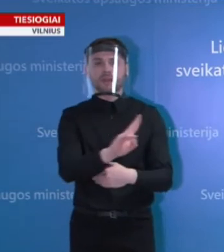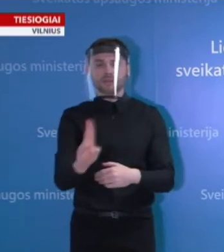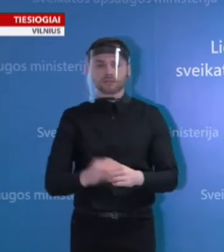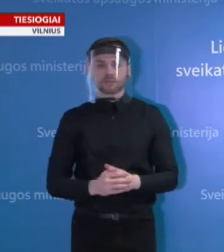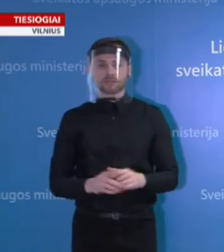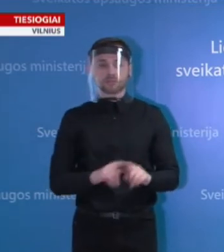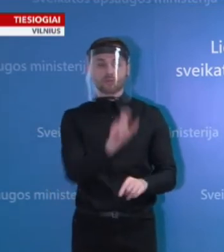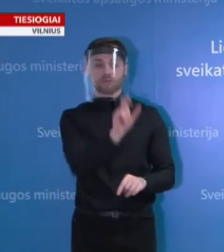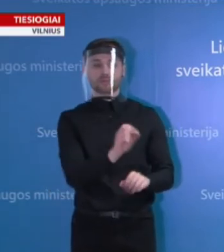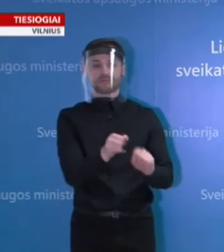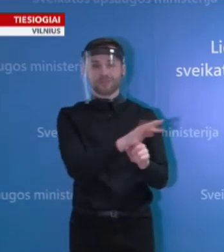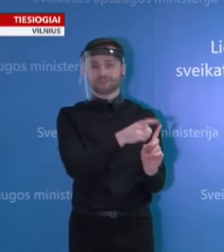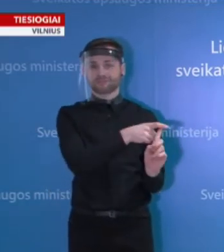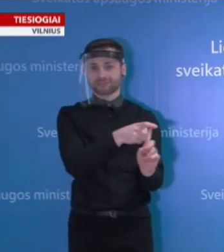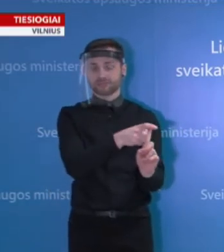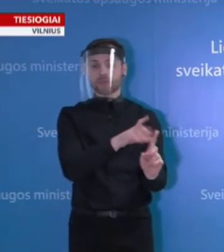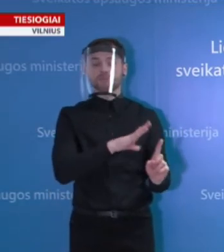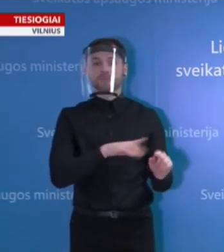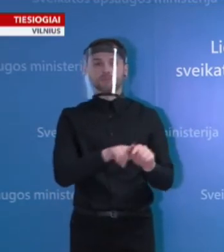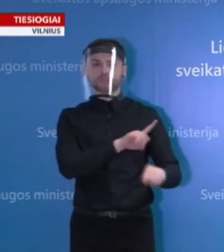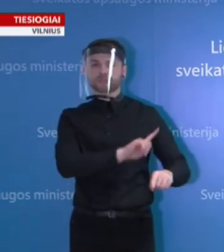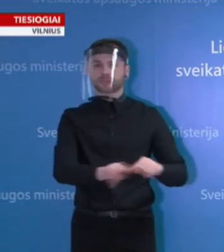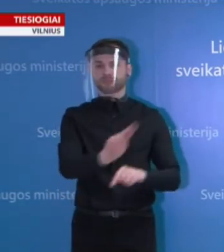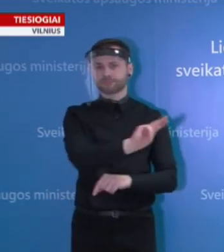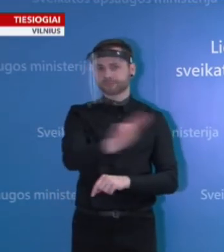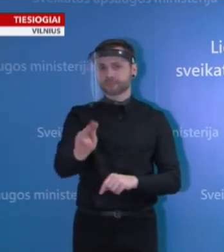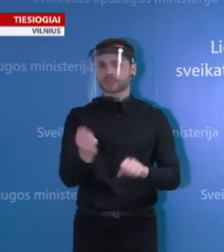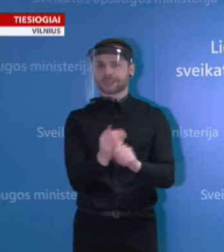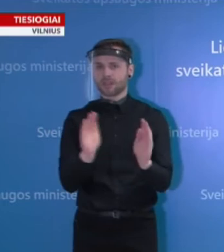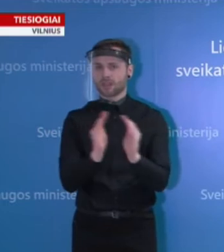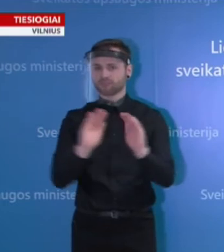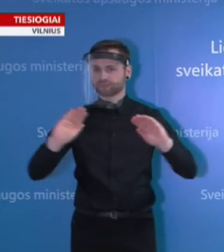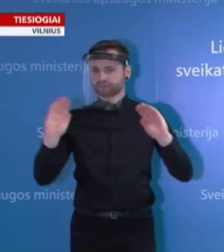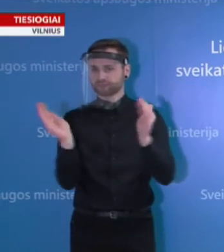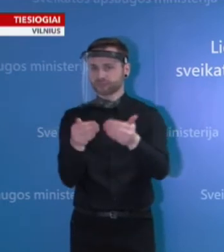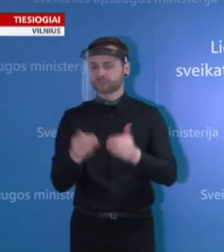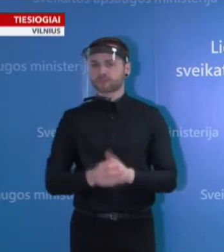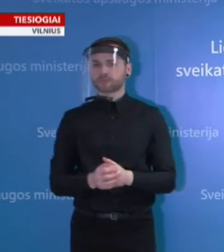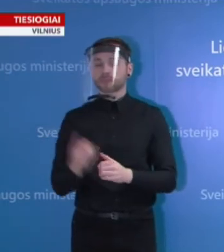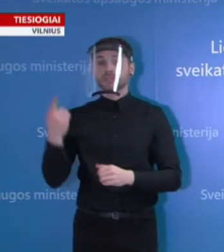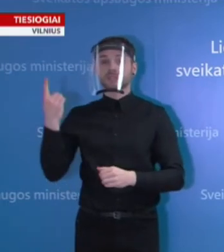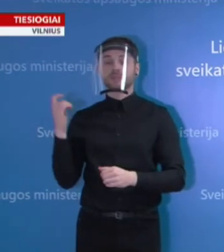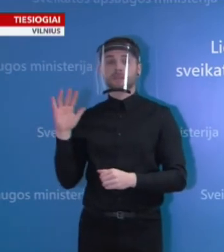asmenių sąlytį turėjusiems asmenims buvo nurodyta nedelsiant izoliuotis. Penktadienį